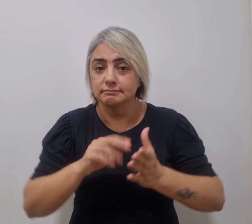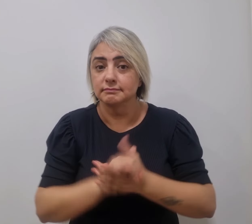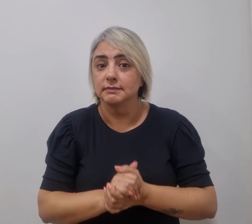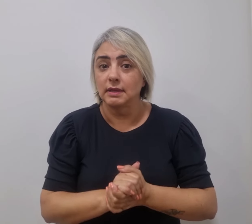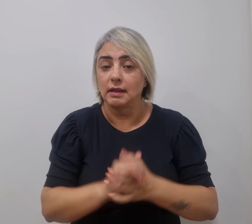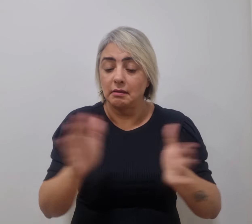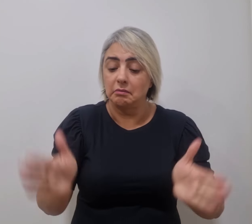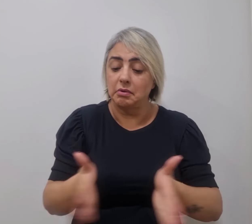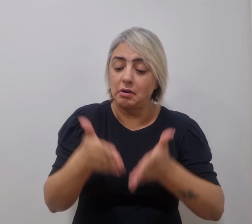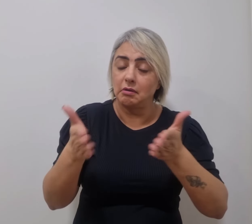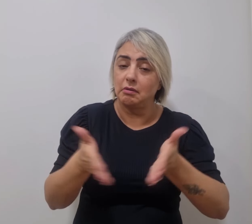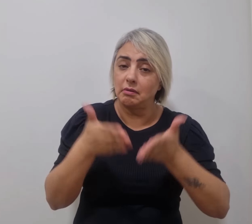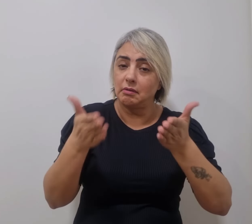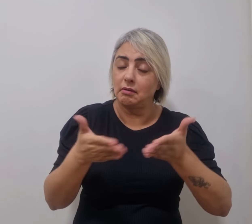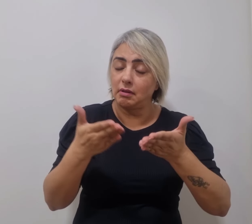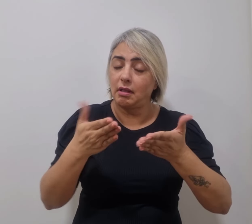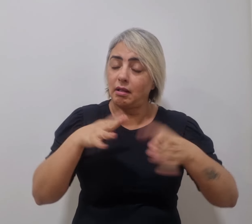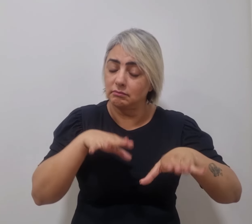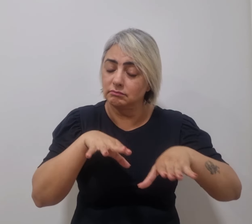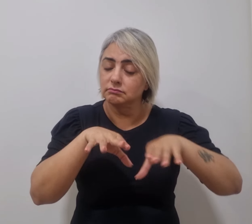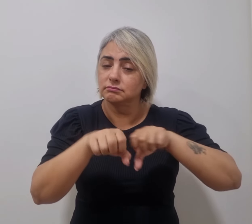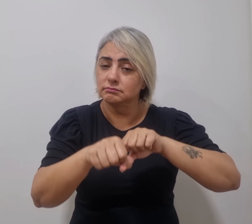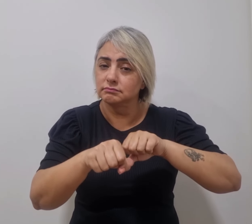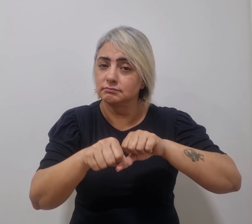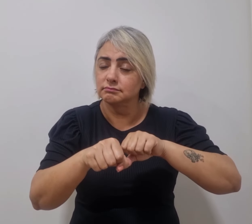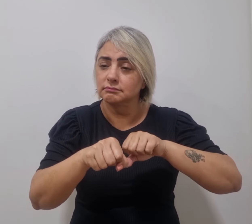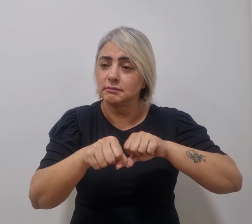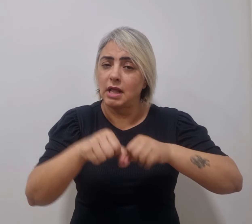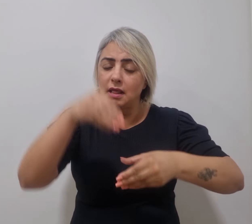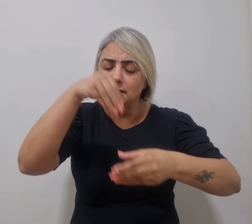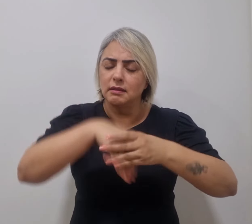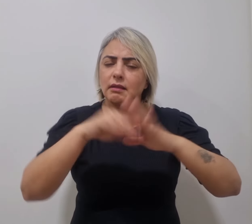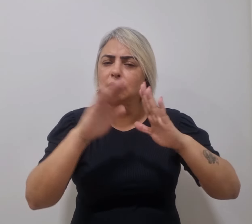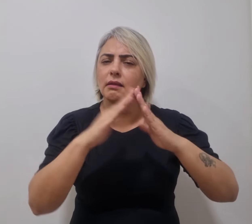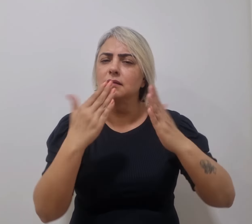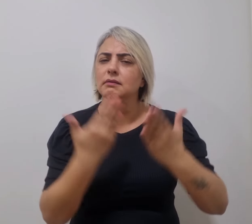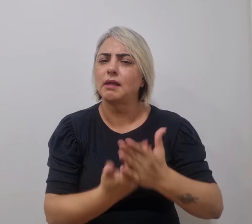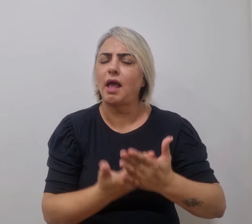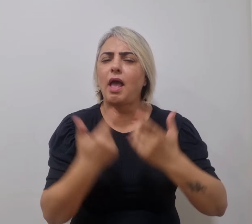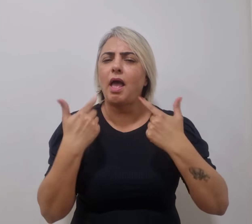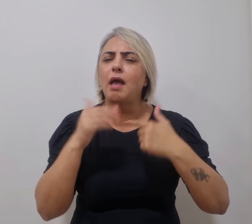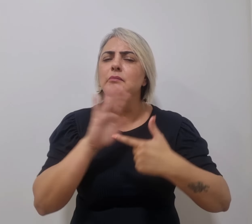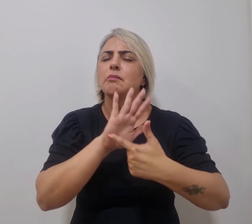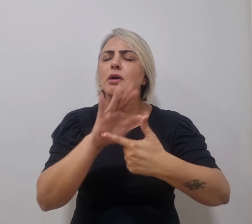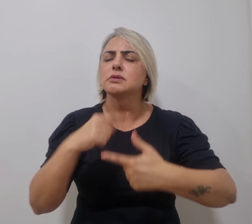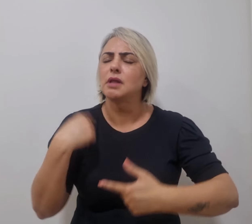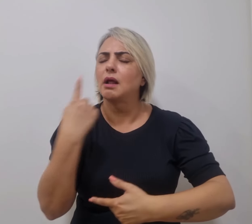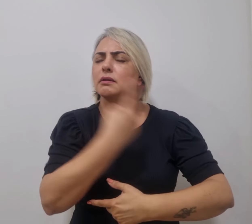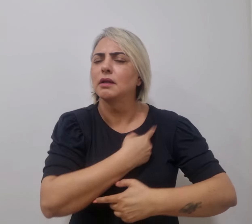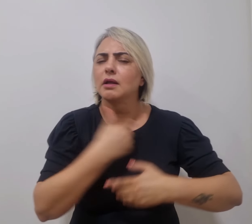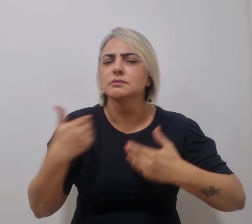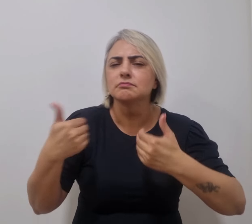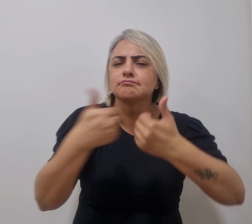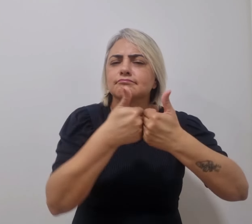Promovermos esta formação no chão da escola é mostrar a nossa proximidade e